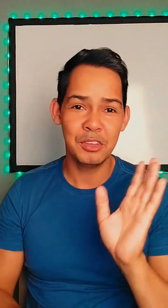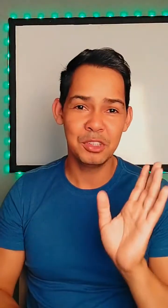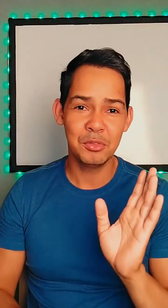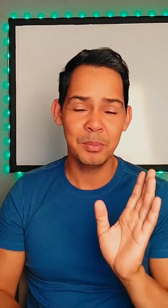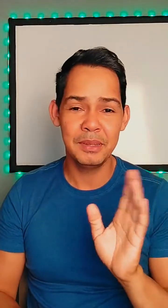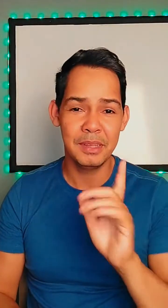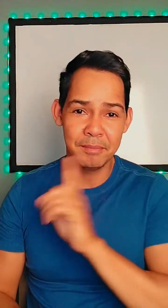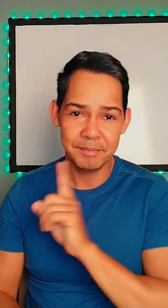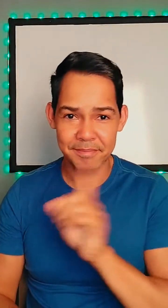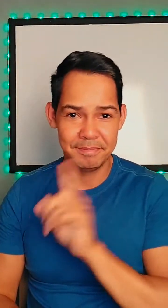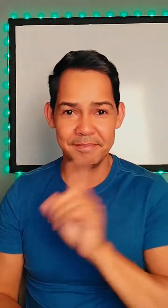vou aprender.